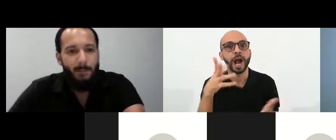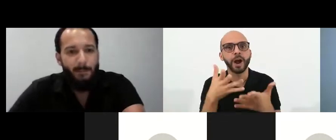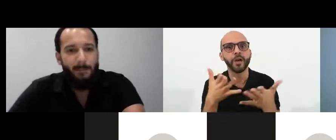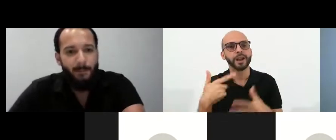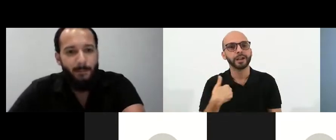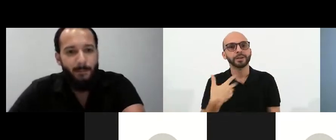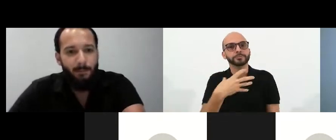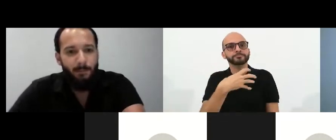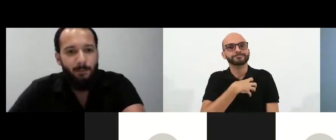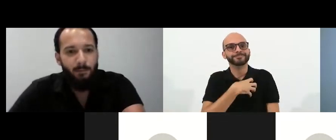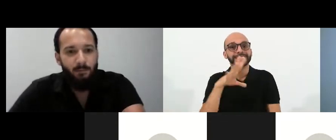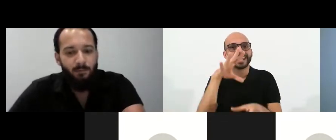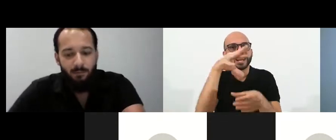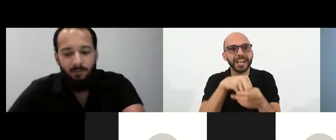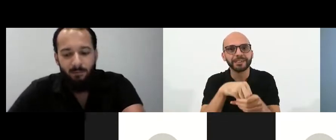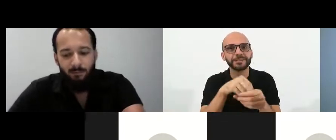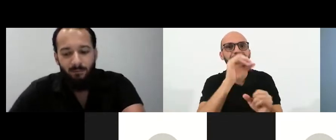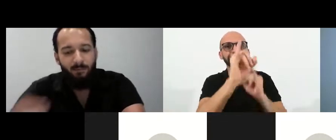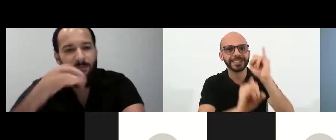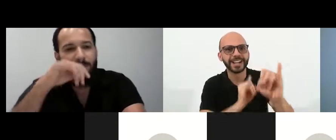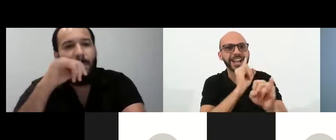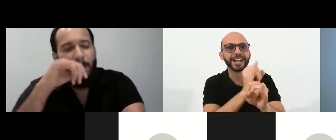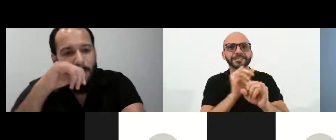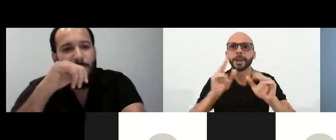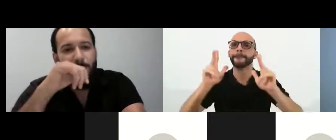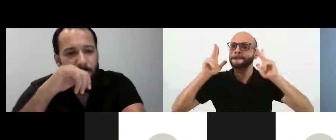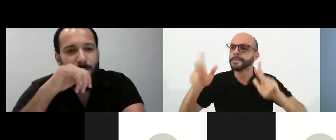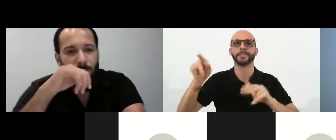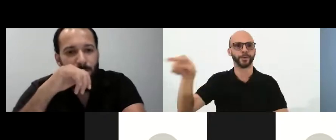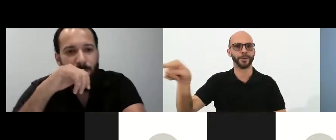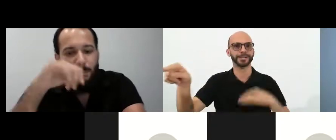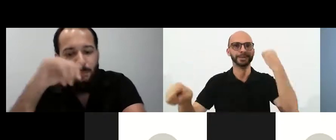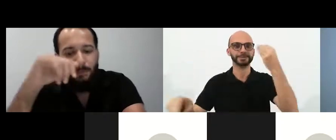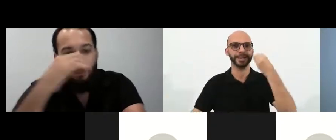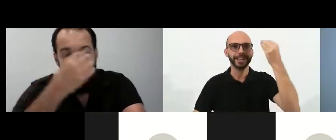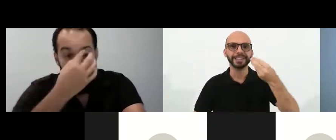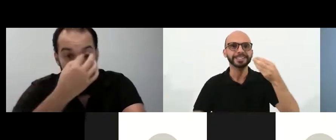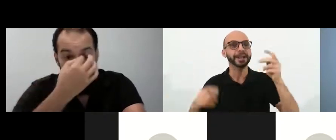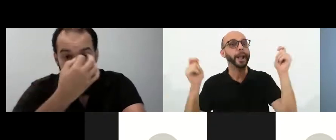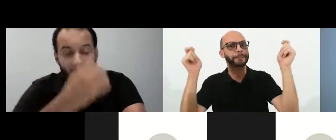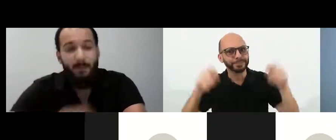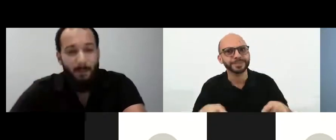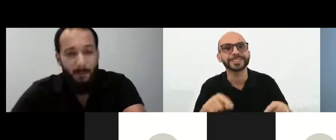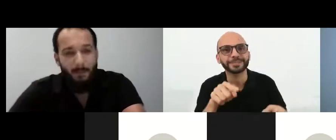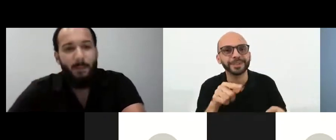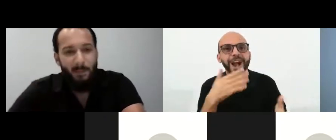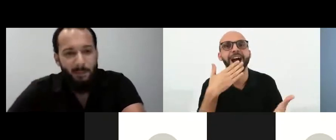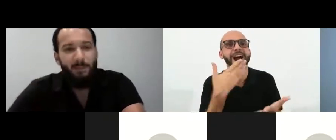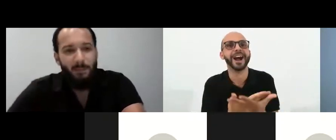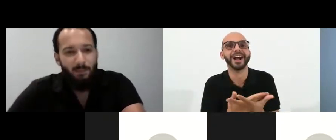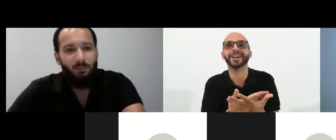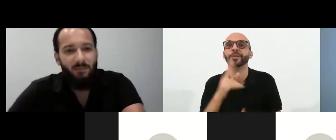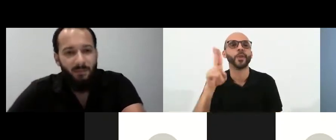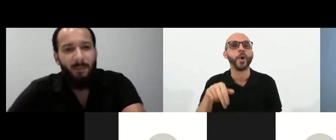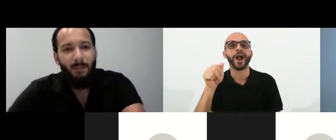ali, interagindo, e aí eu fiquei pensando naquele momento que a internet proporcionou a mesma experiência